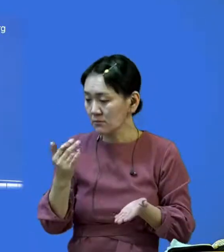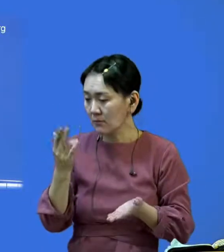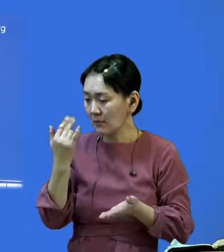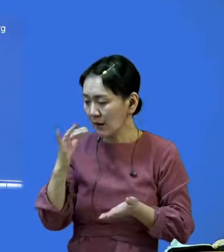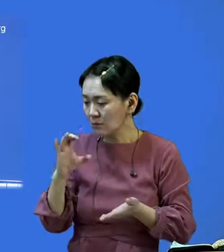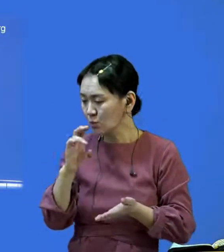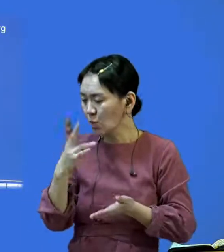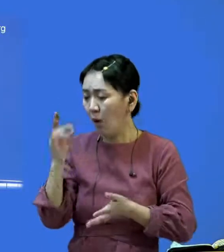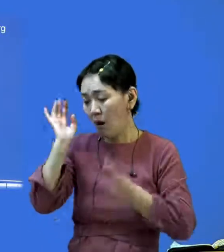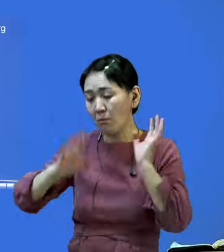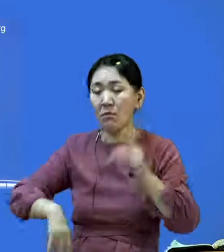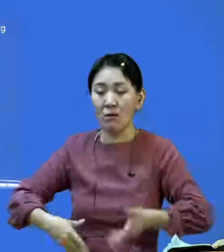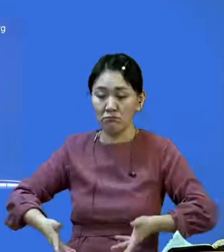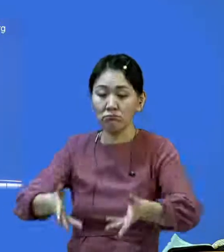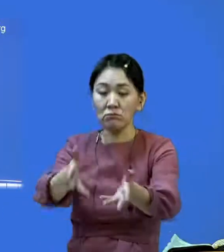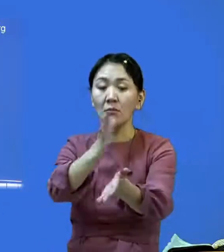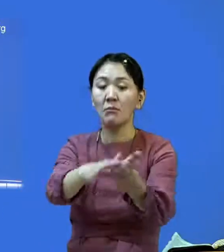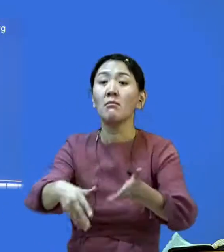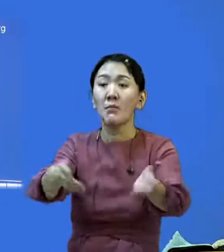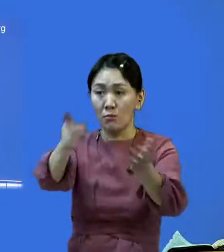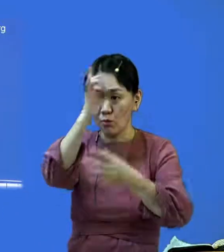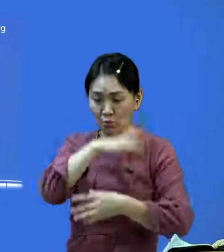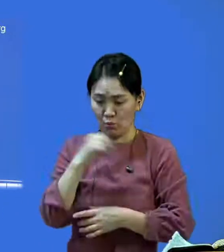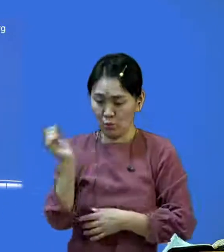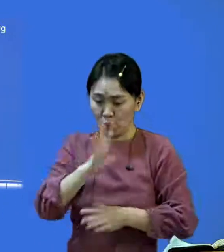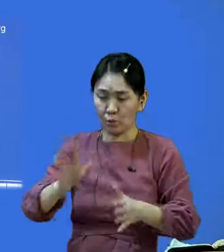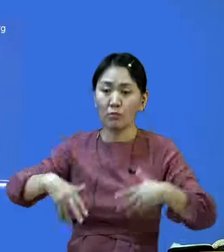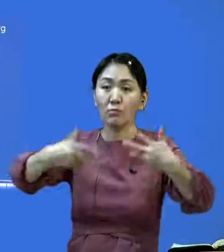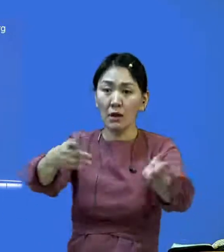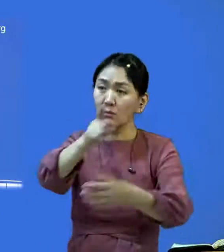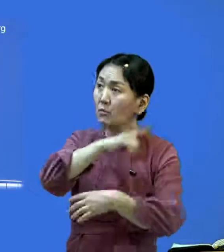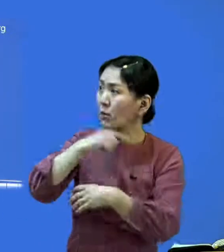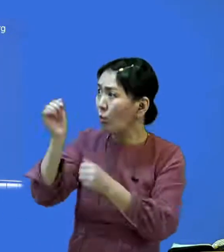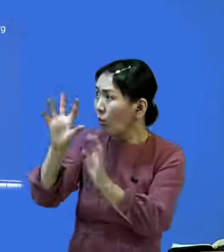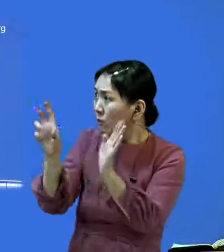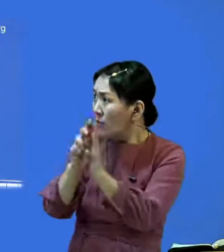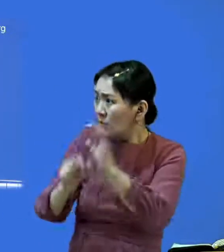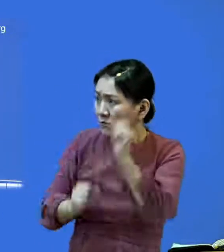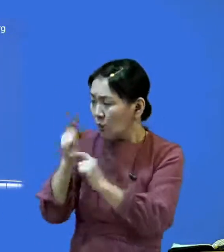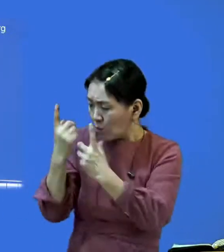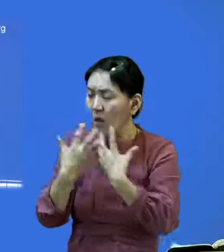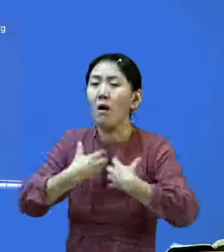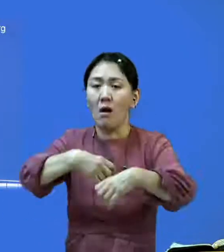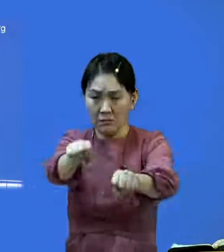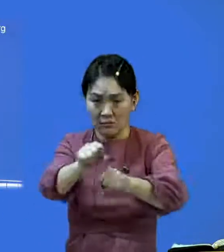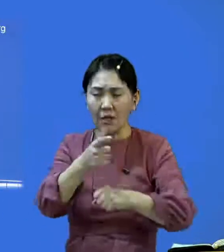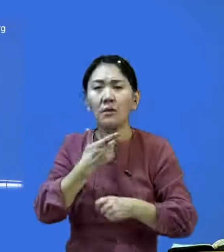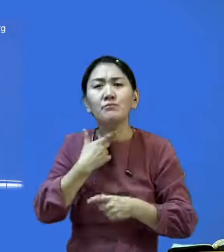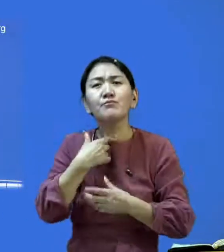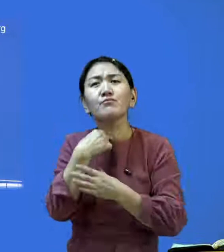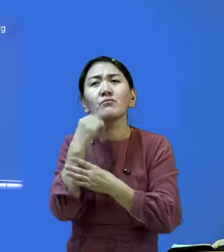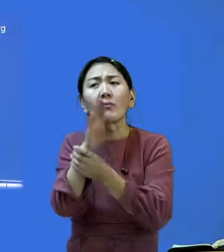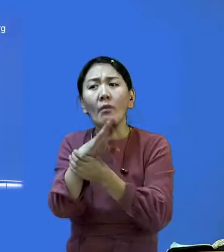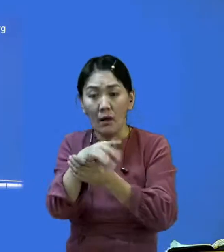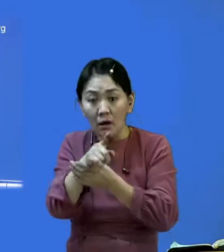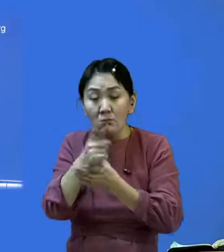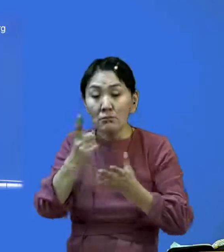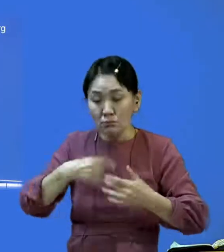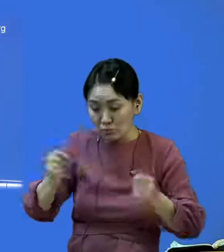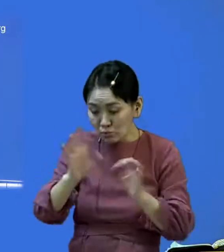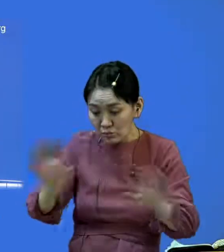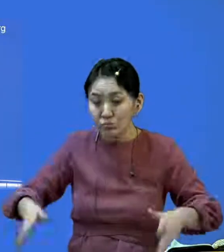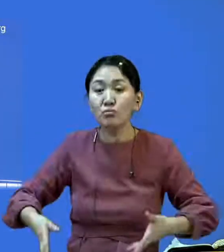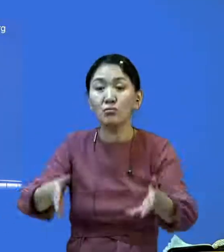худалдан аваа. Тийм ээ. Үнгүй өгч байгаа нэгүслийг та нар хүлээж аваа. Тийм ээ. Цангагж байгаа хүмүүс. Тэгвэл энэ ертөнцийн